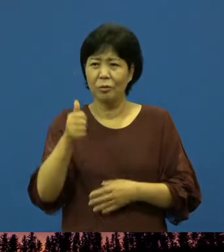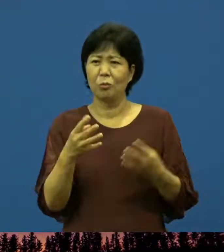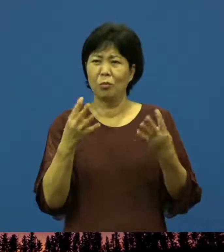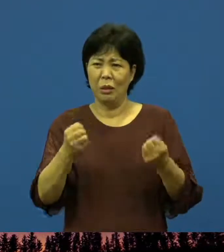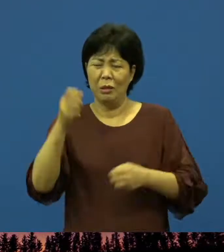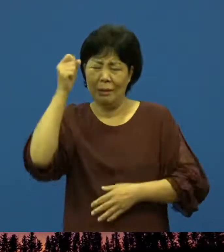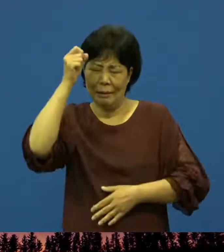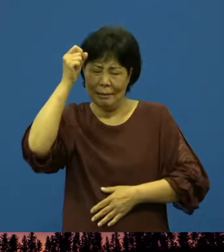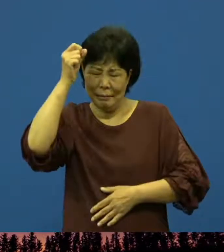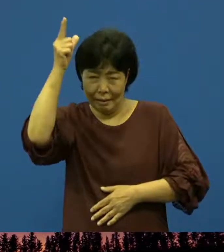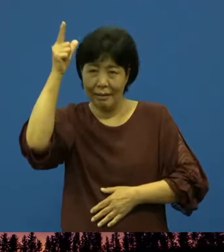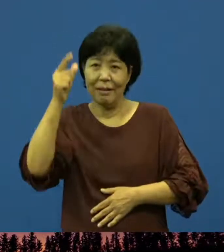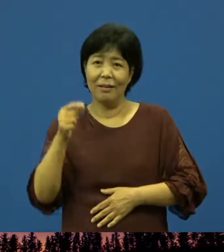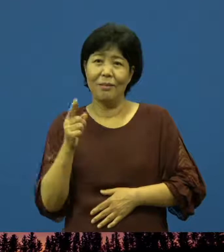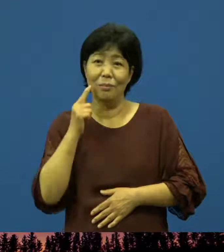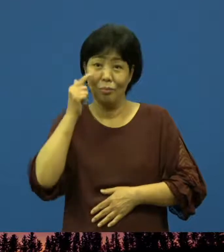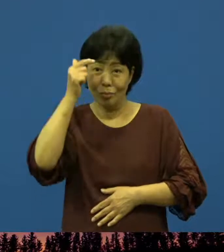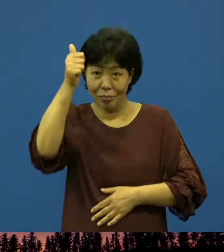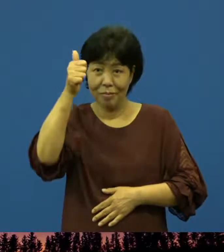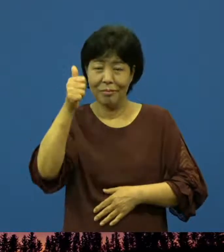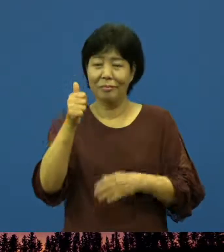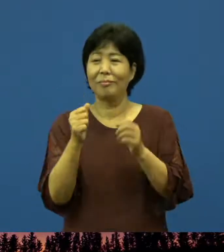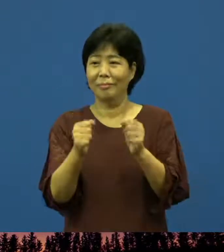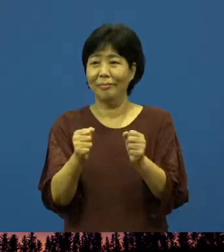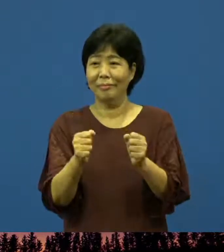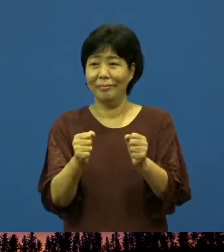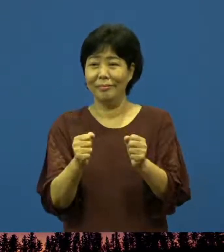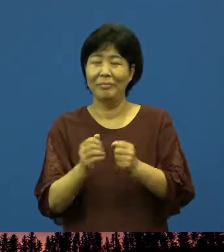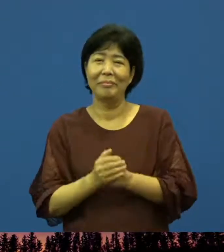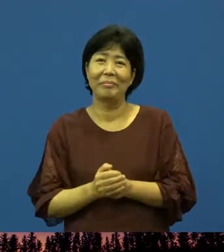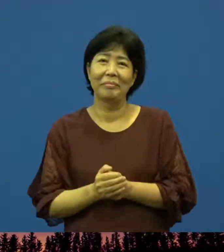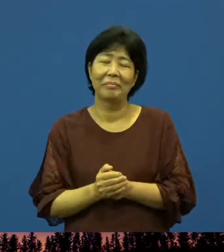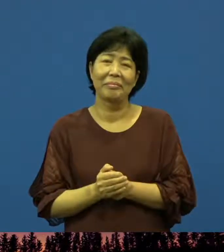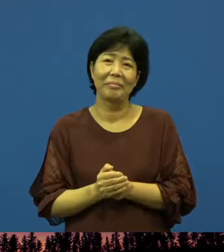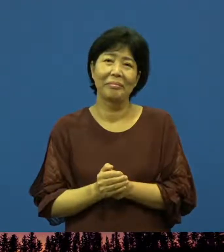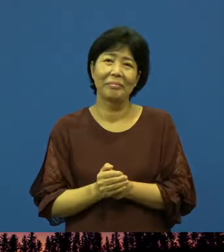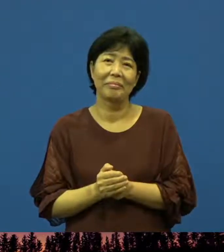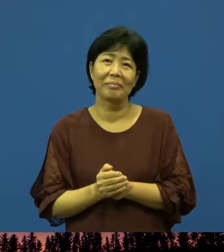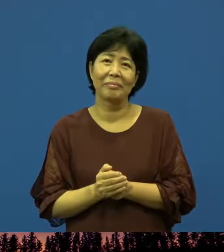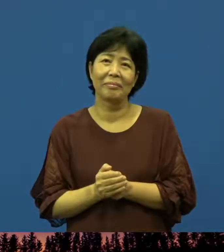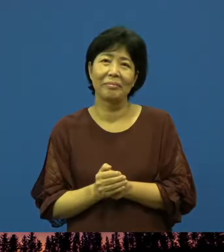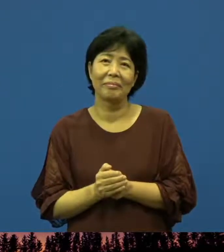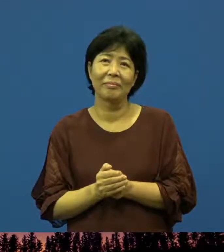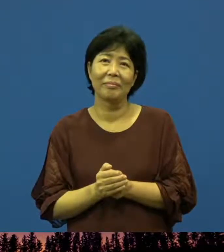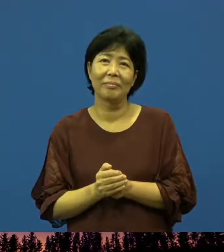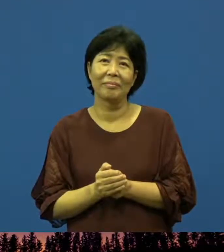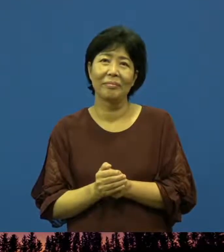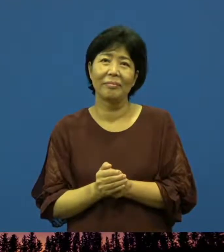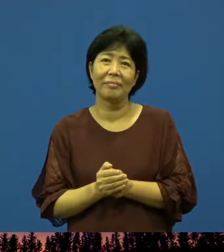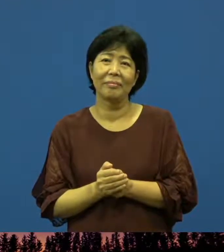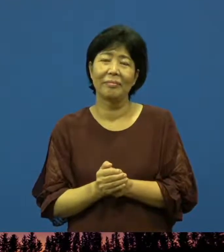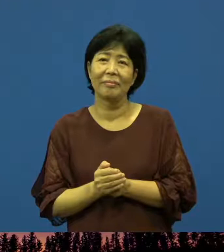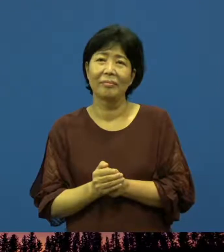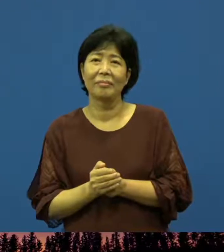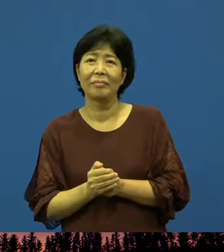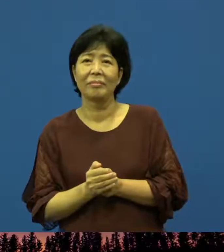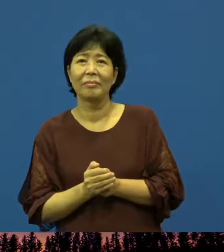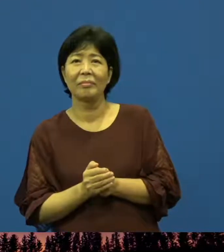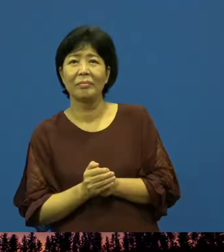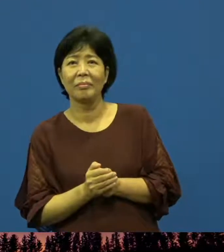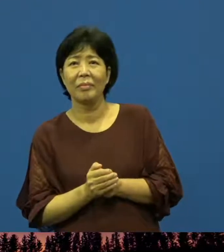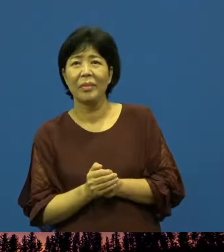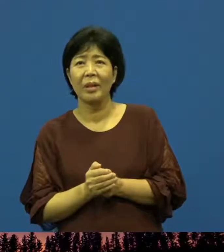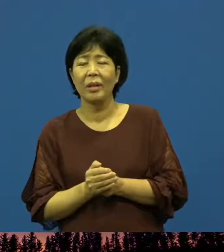대단한 목회자들이 목회를 했던 그런 교회죠. 그러니까 평균 수준